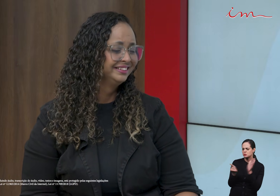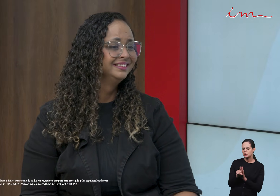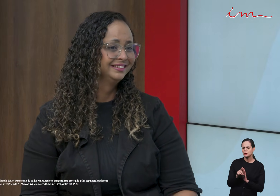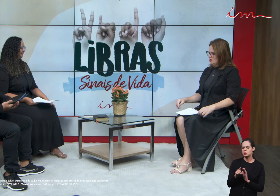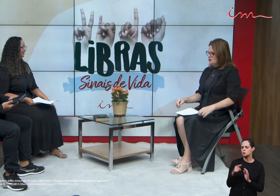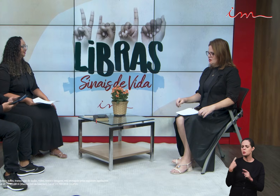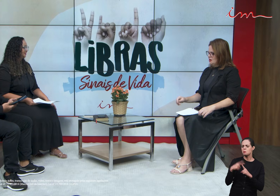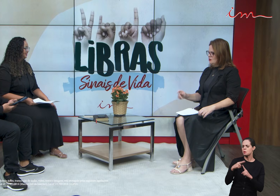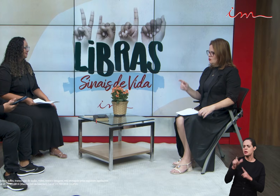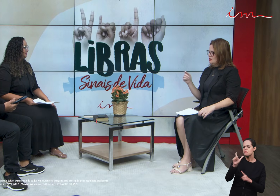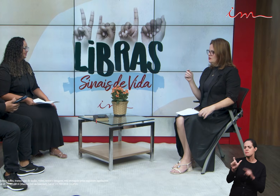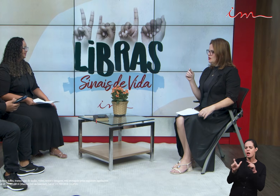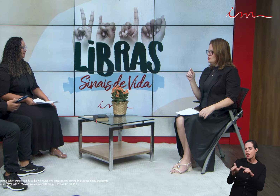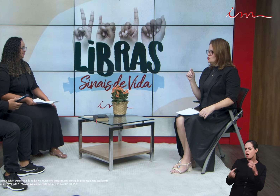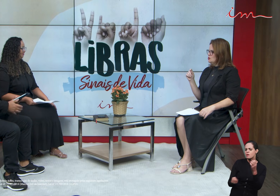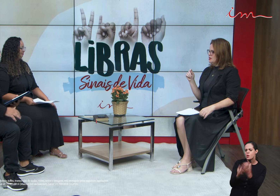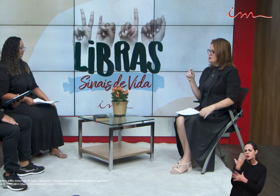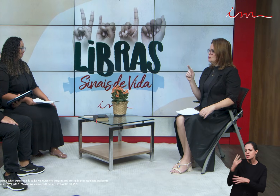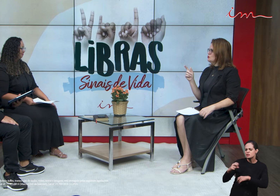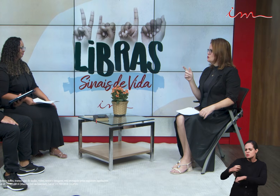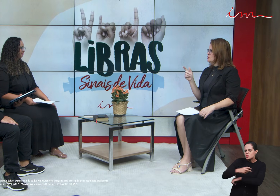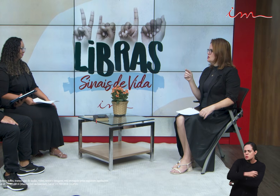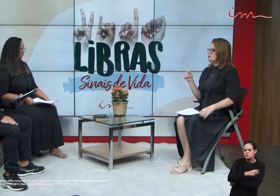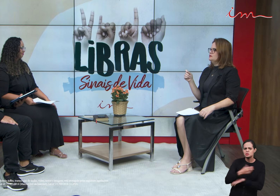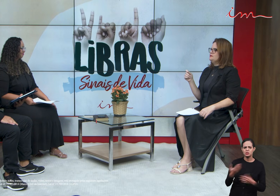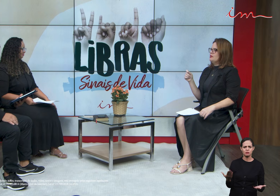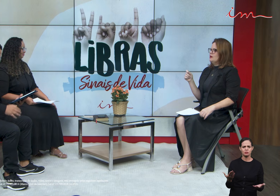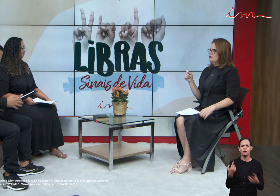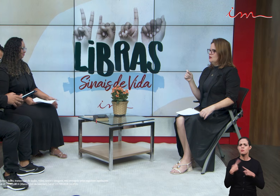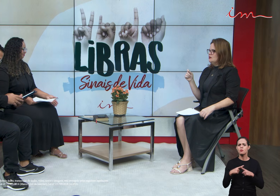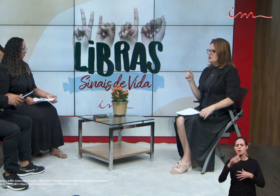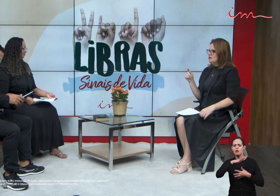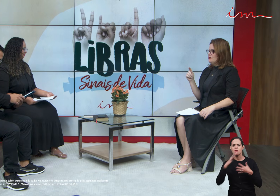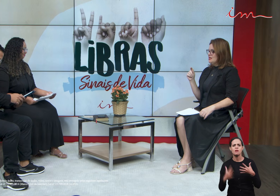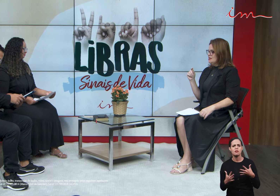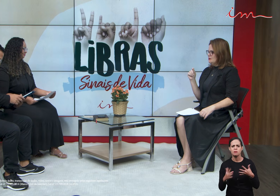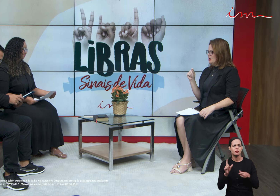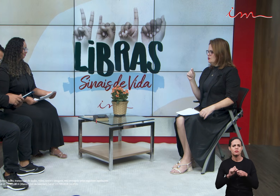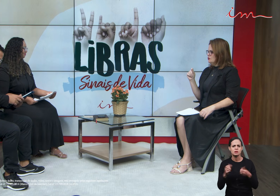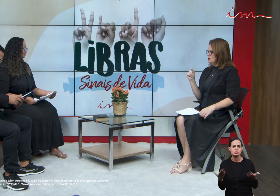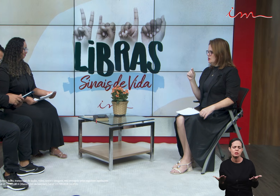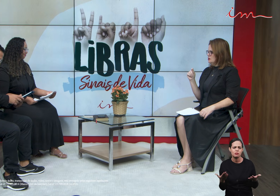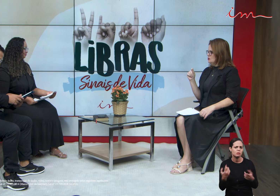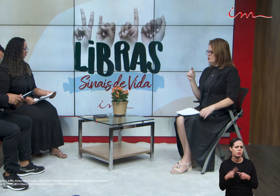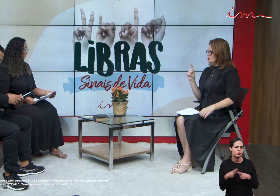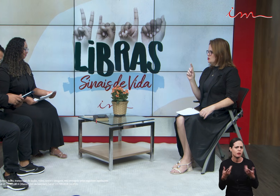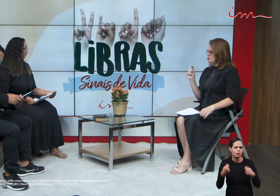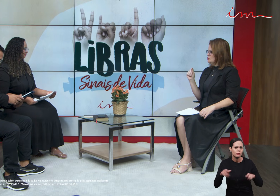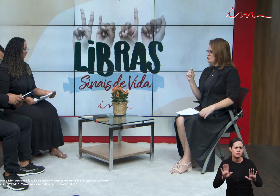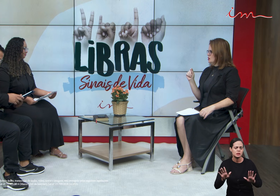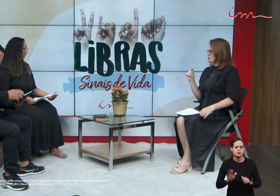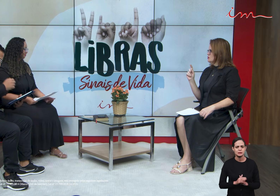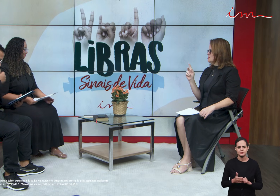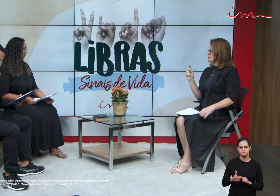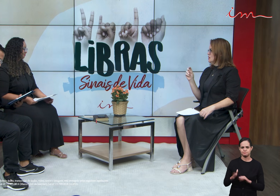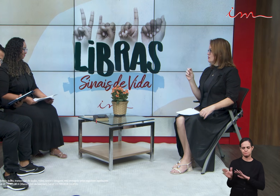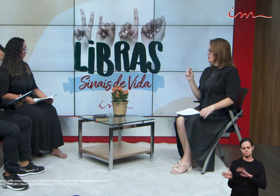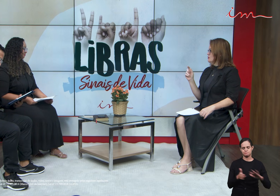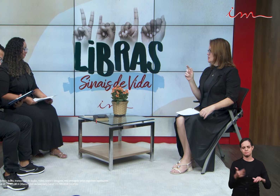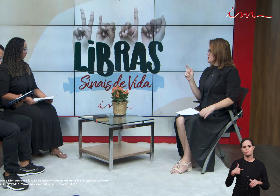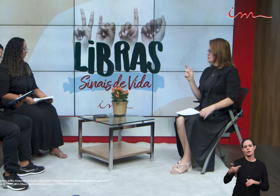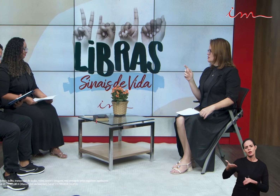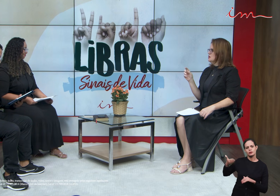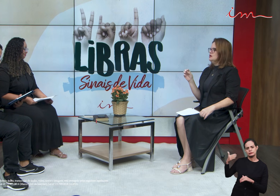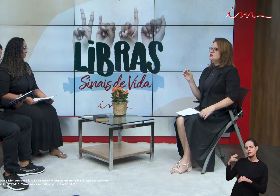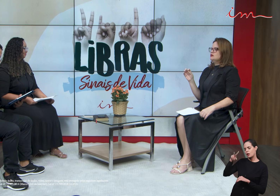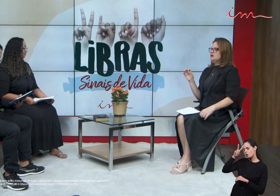né? Exatamente. E aí, o Alan falou sobre a questão do juízo. Uma coisa que me fez lembrar foi, uma vez o pastor Luiz Eugênio, num seminário,